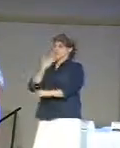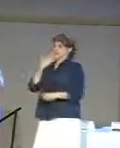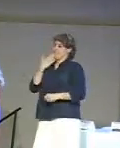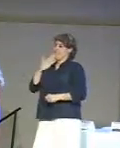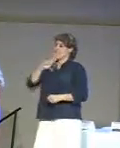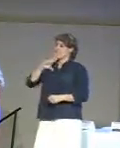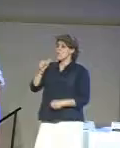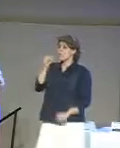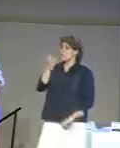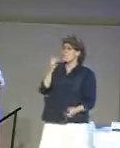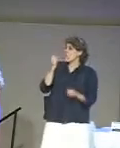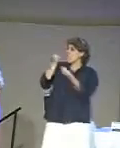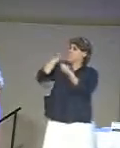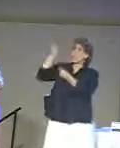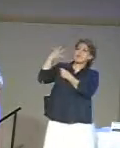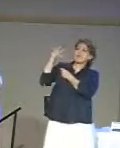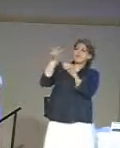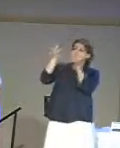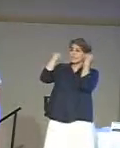¿De qué fue?